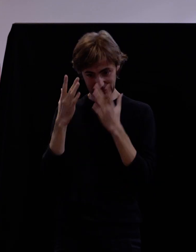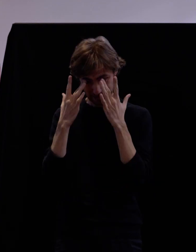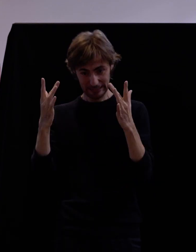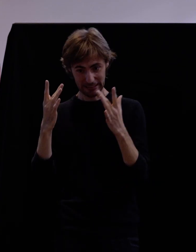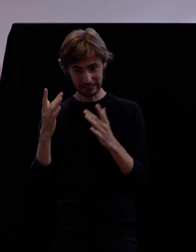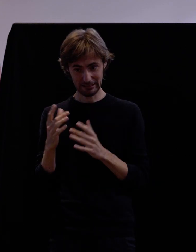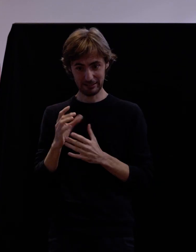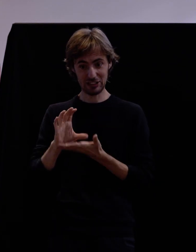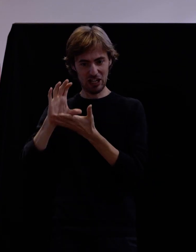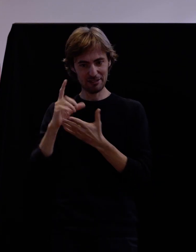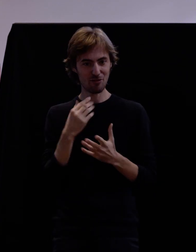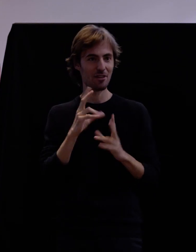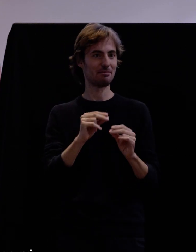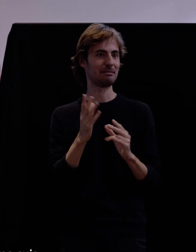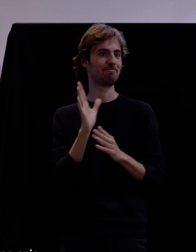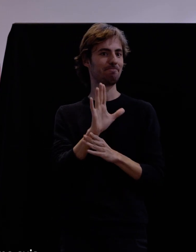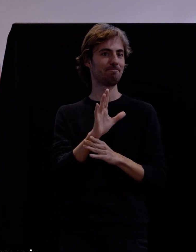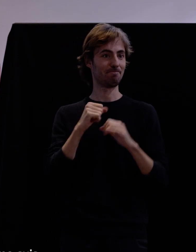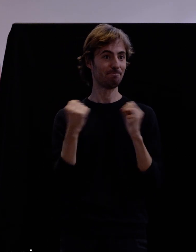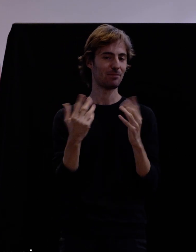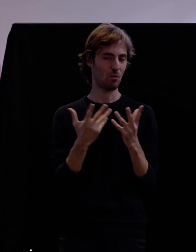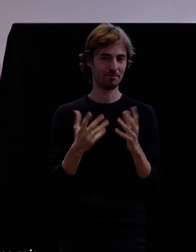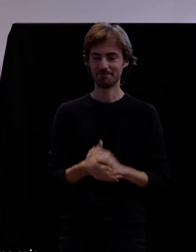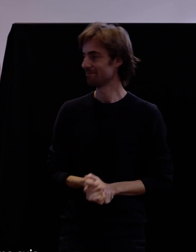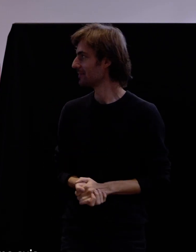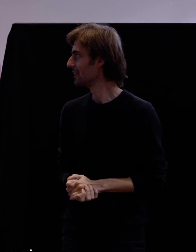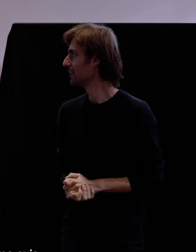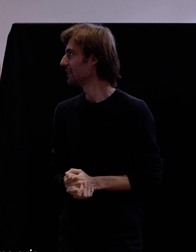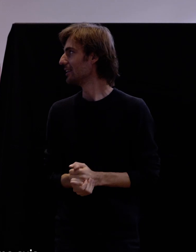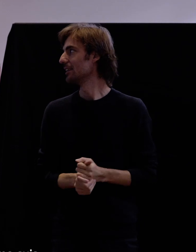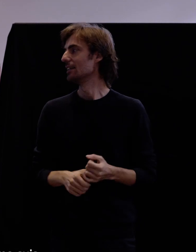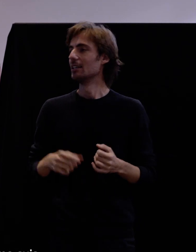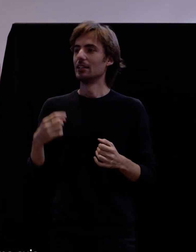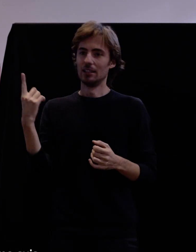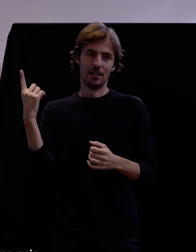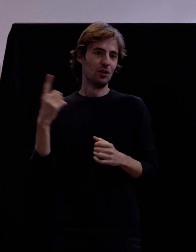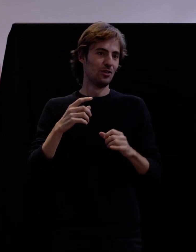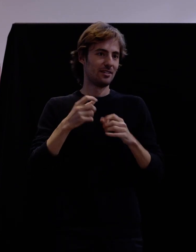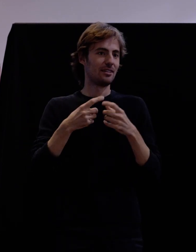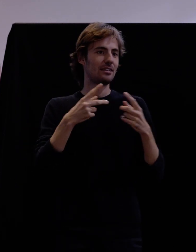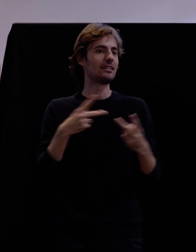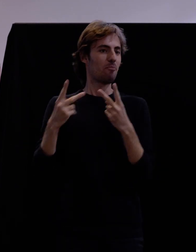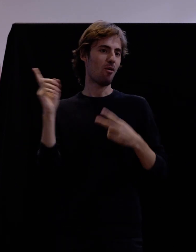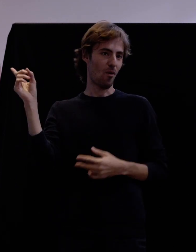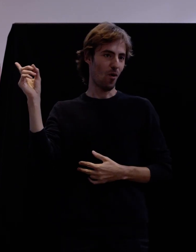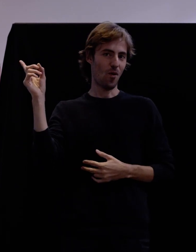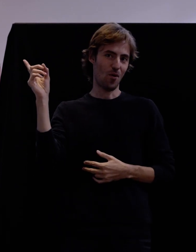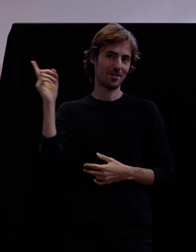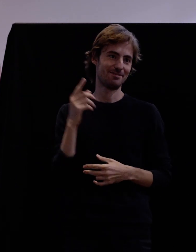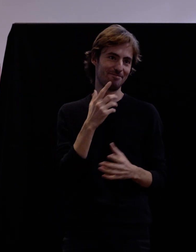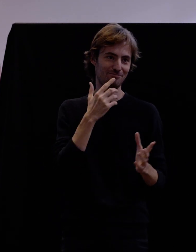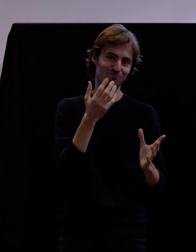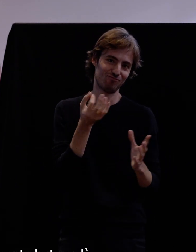d'expérience. Alors, on fait comme ça. Voilà. Et je me suis permis aussi, en diapo d'intro,